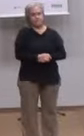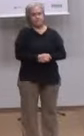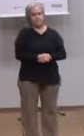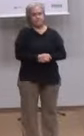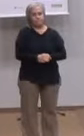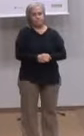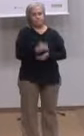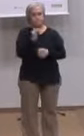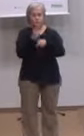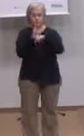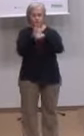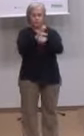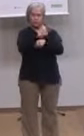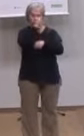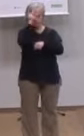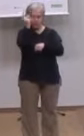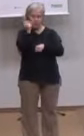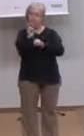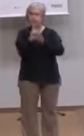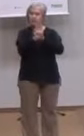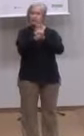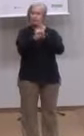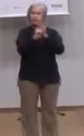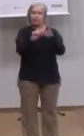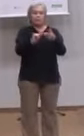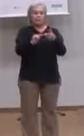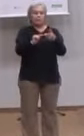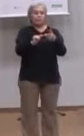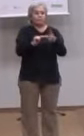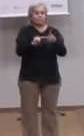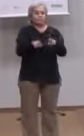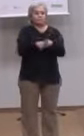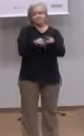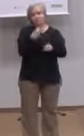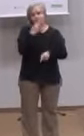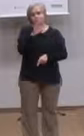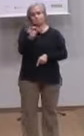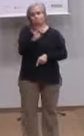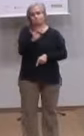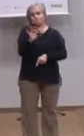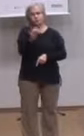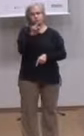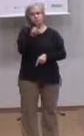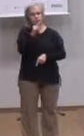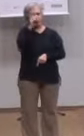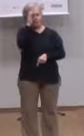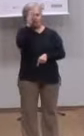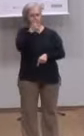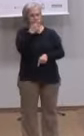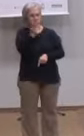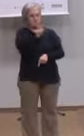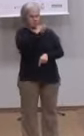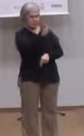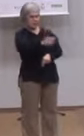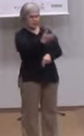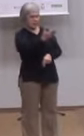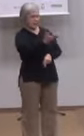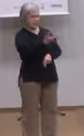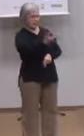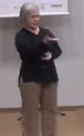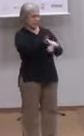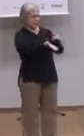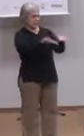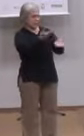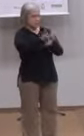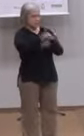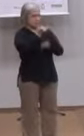E quando procura alguém que deveria saber, essa pessoa também não sabe. E você imagina o que é dizer ao seu. Legal, entendeu